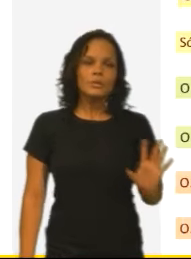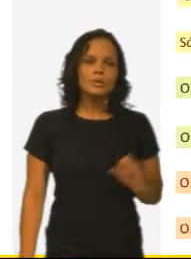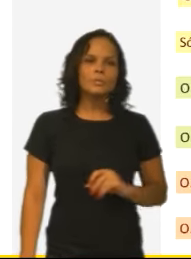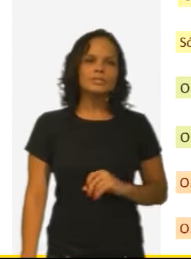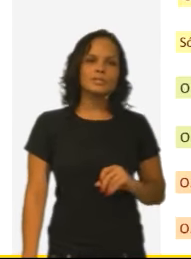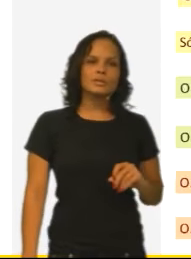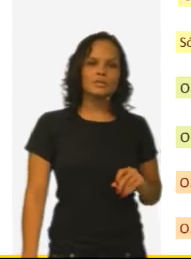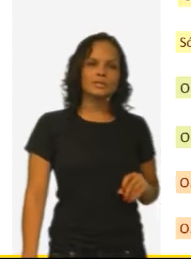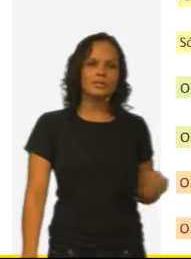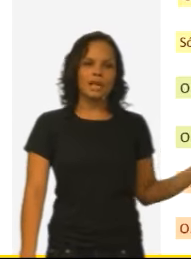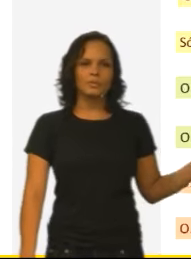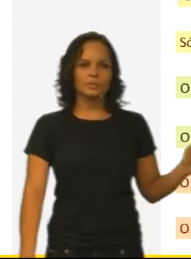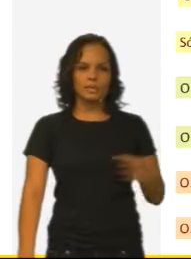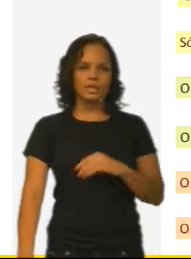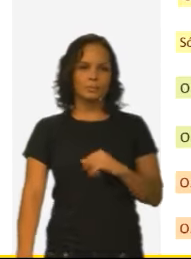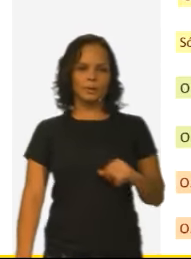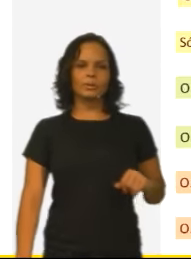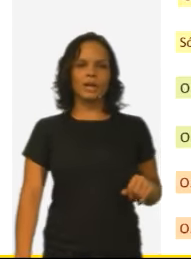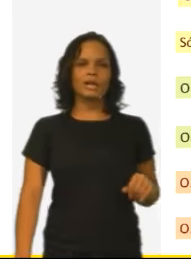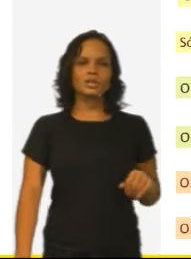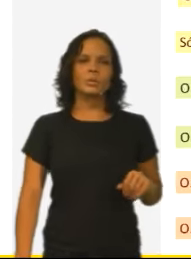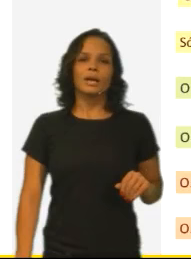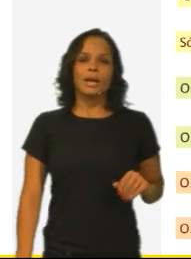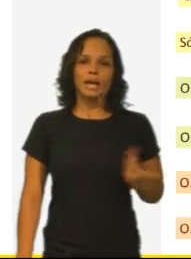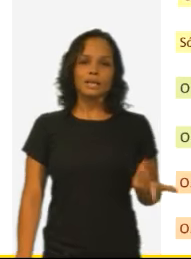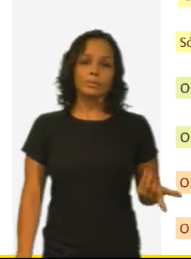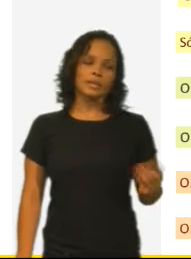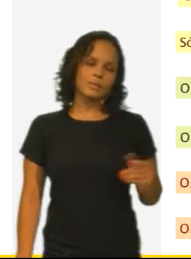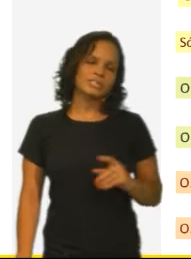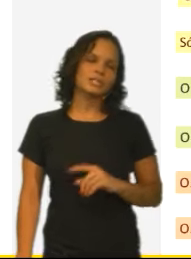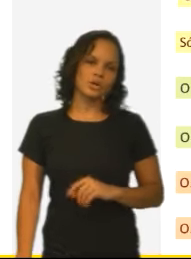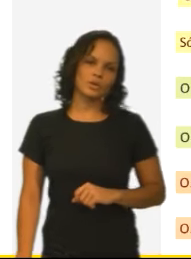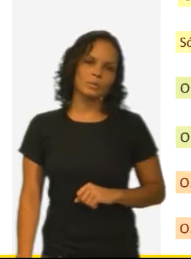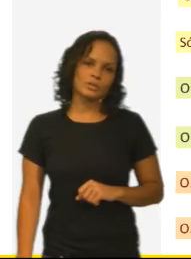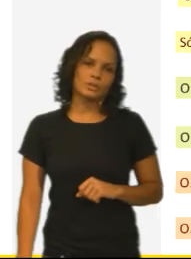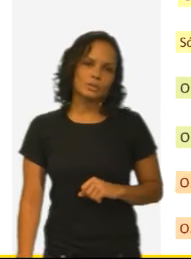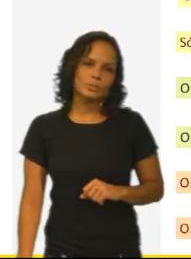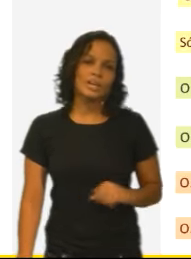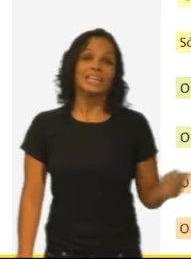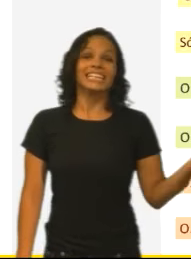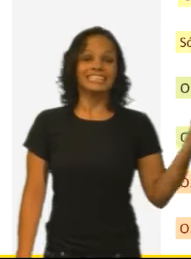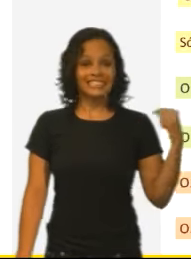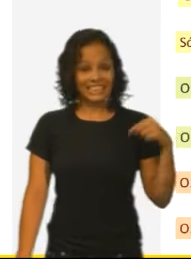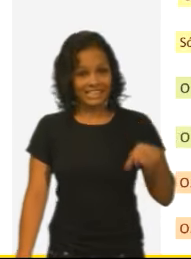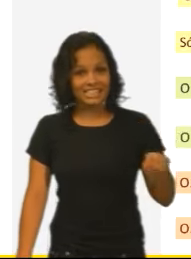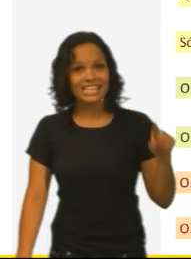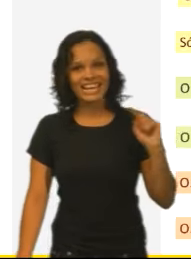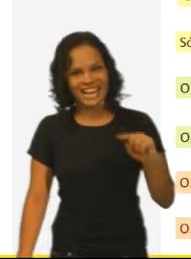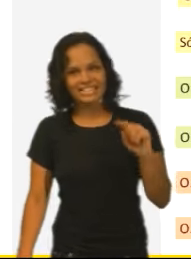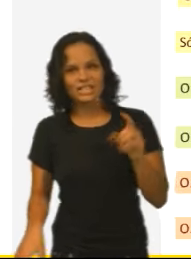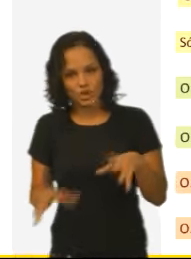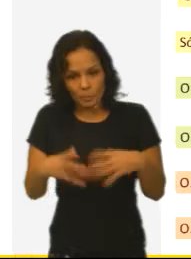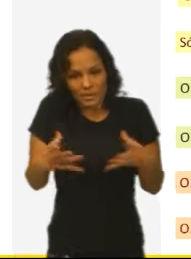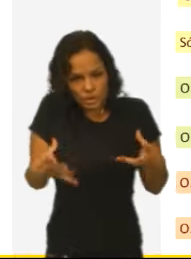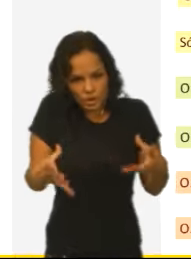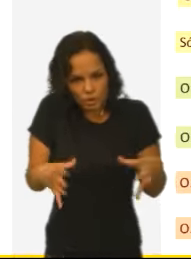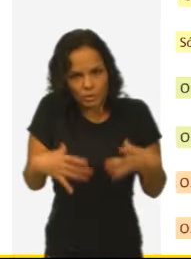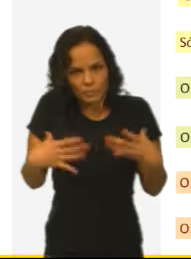o que eu preciso que vocês saibam daquele pleonástico é que é um termo acessório para a estrutura, e se ele é acessório para a estrutura, para a